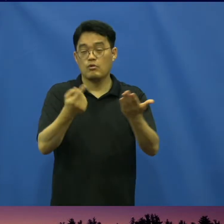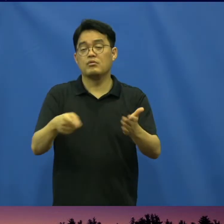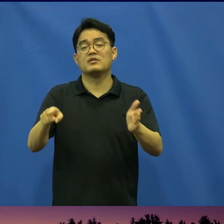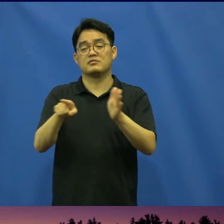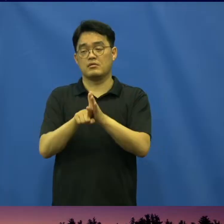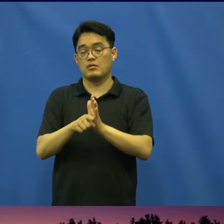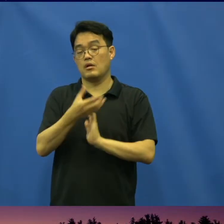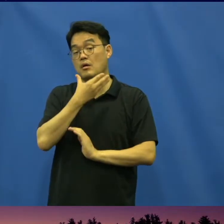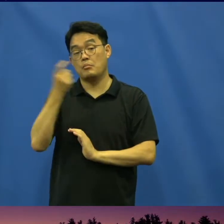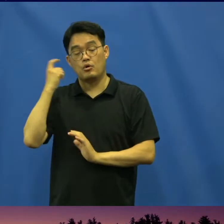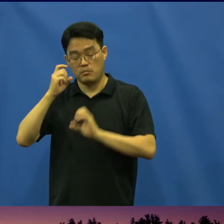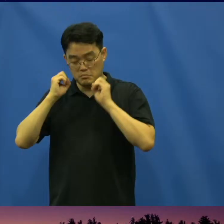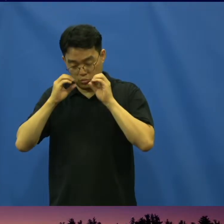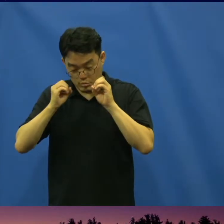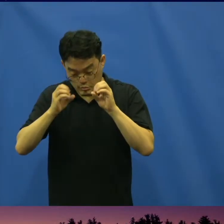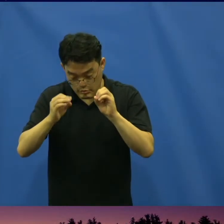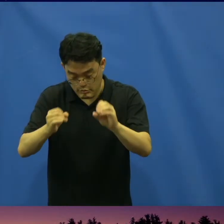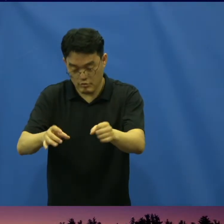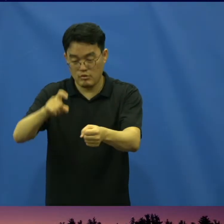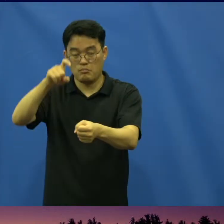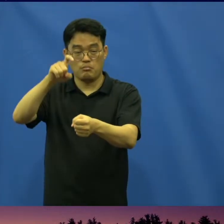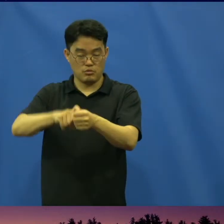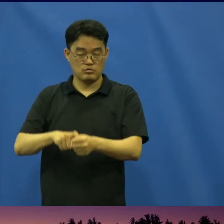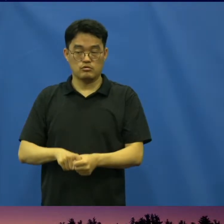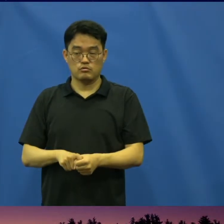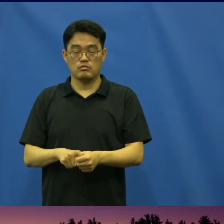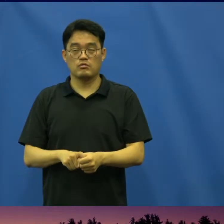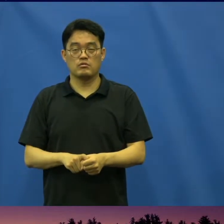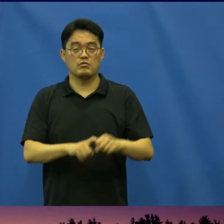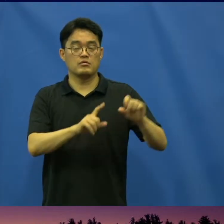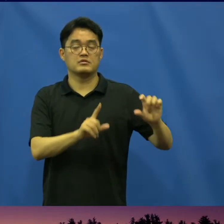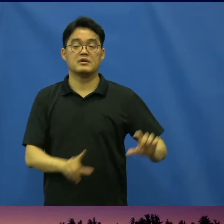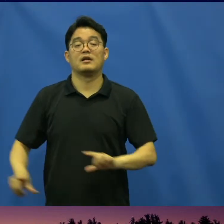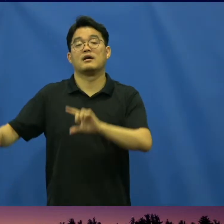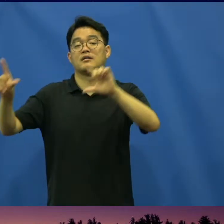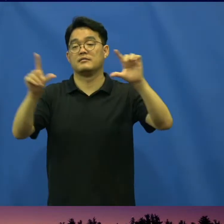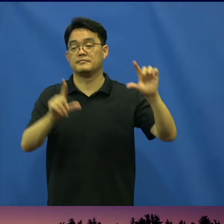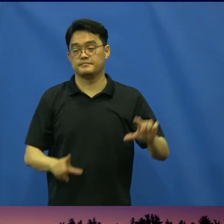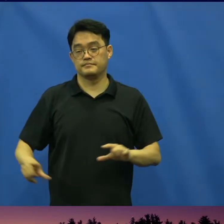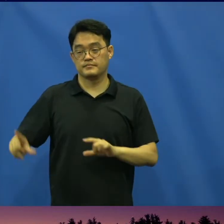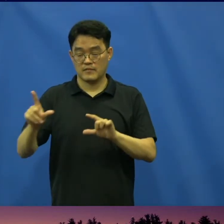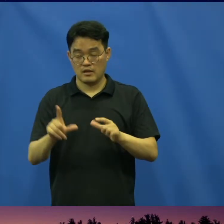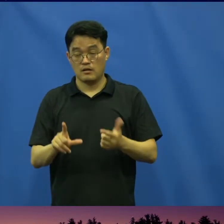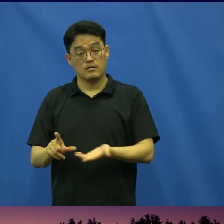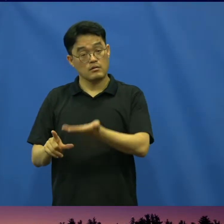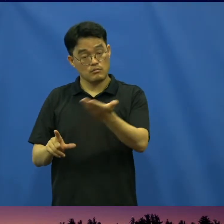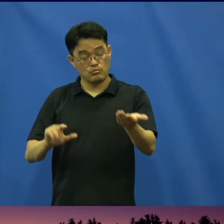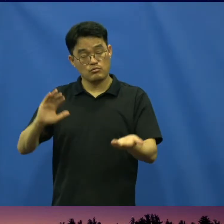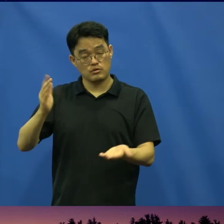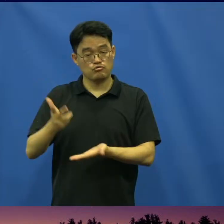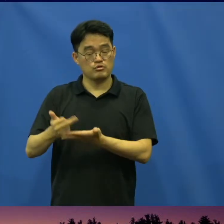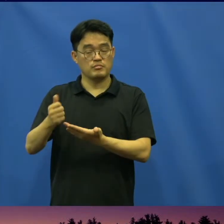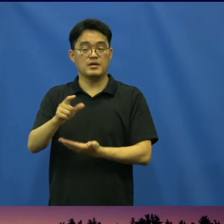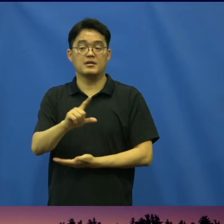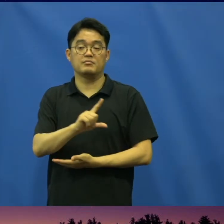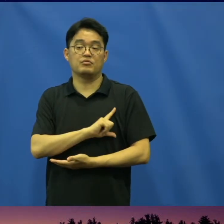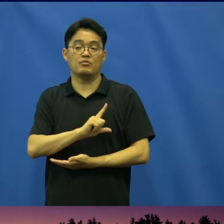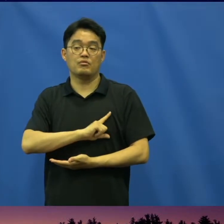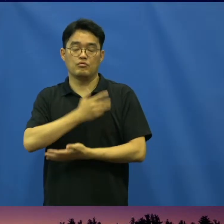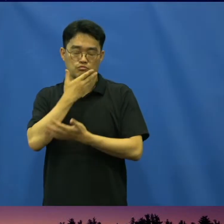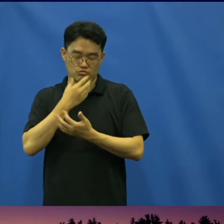하나님의 진리를 온 땅 가운데 선포하는 일을 위하여 쓰임받는 여러분들 되시기를 주의